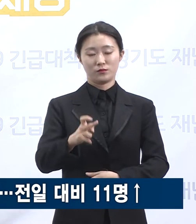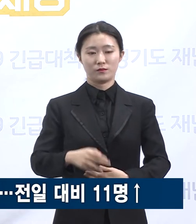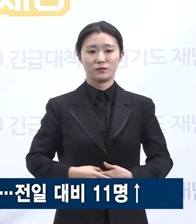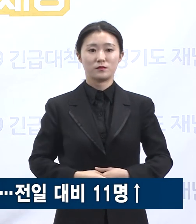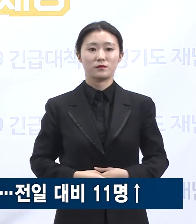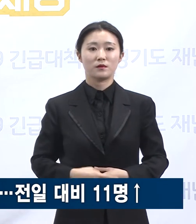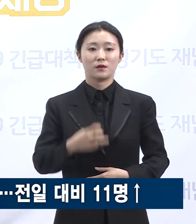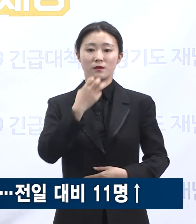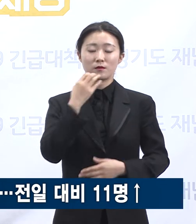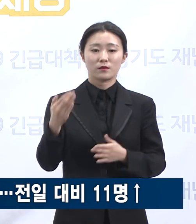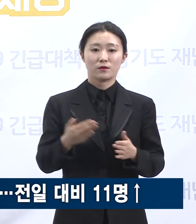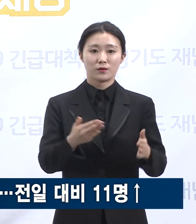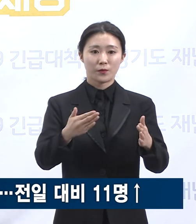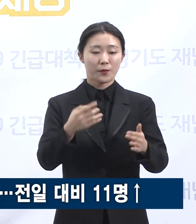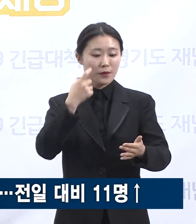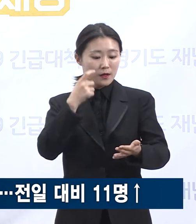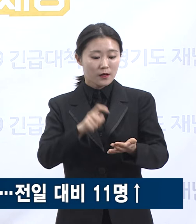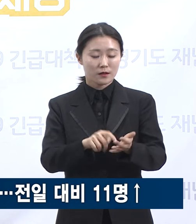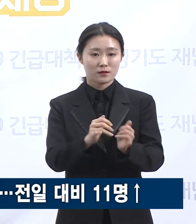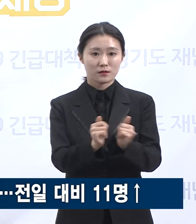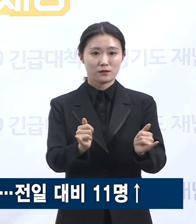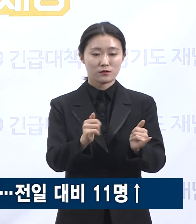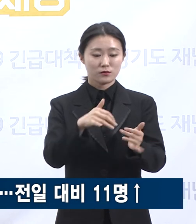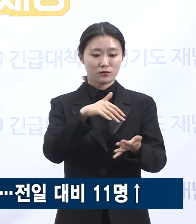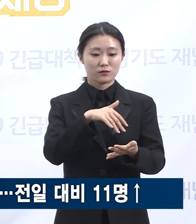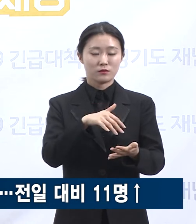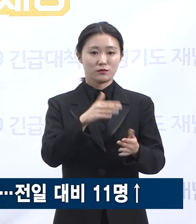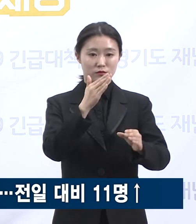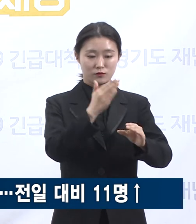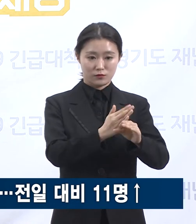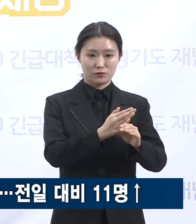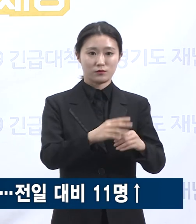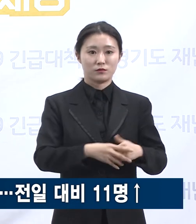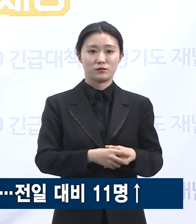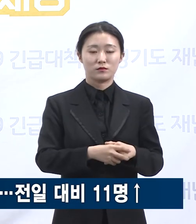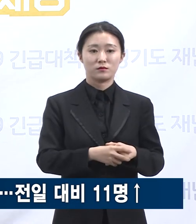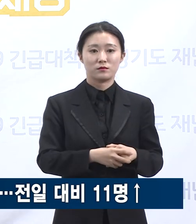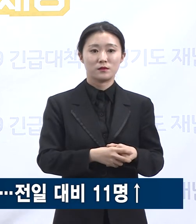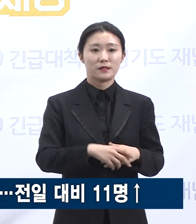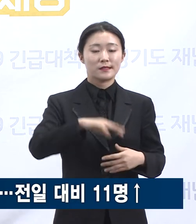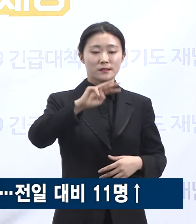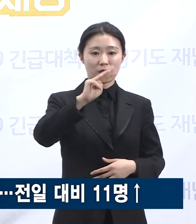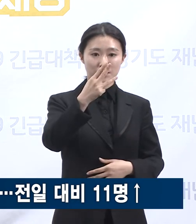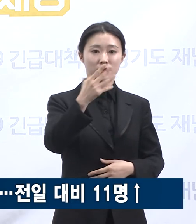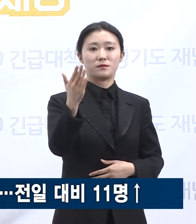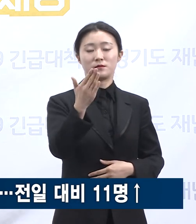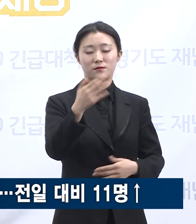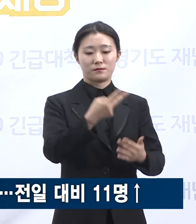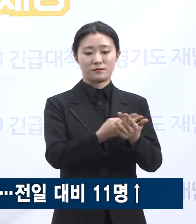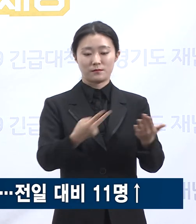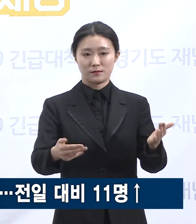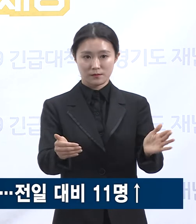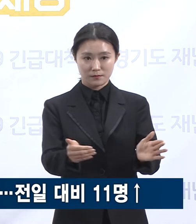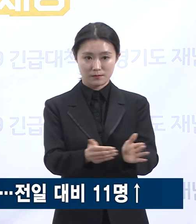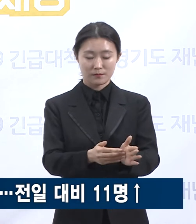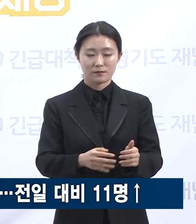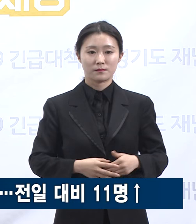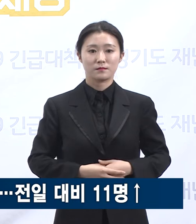경기도 확진자 중 157명은 퇴원하였고, 현재 304명이 병원 및 생활치료센터에서 격리